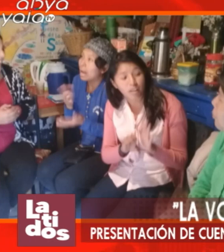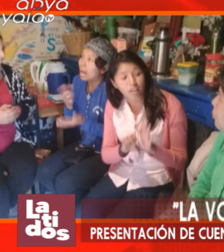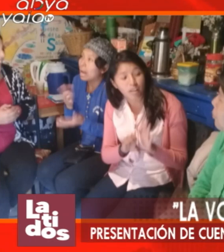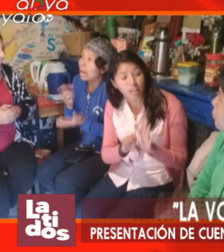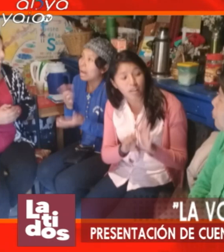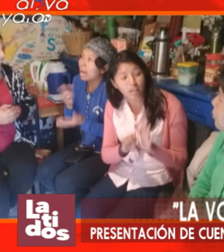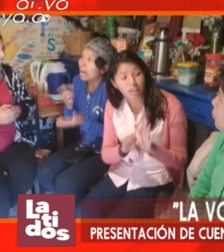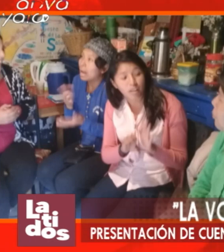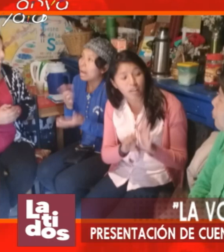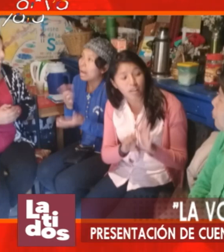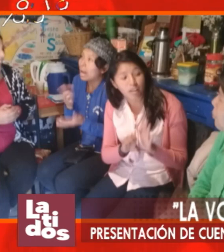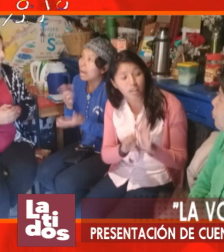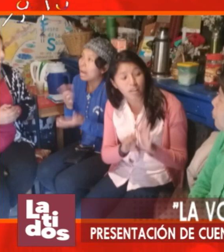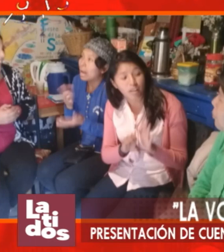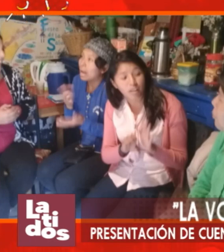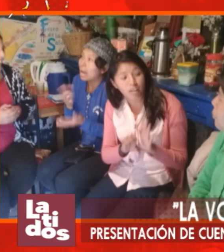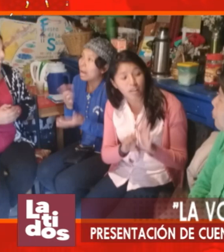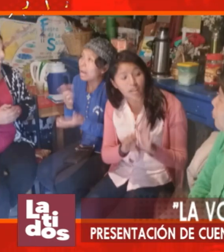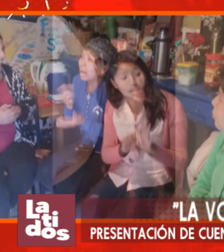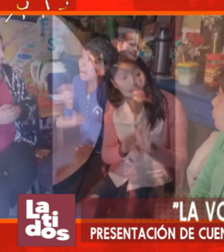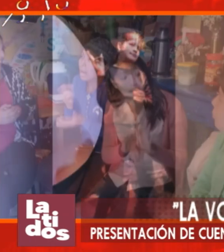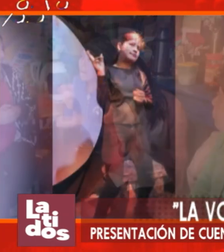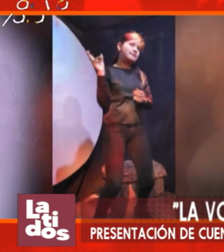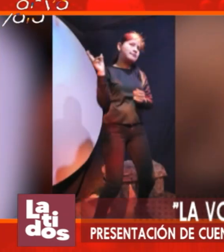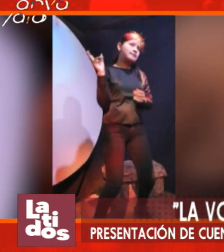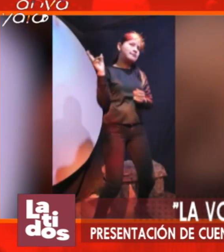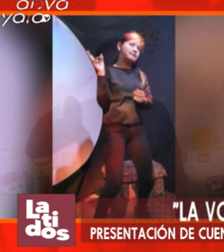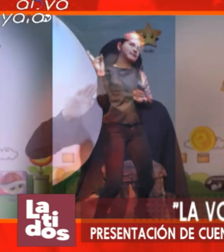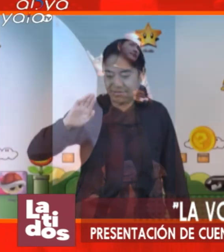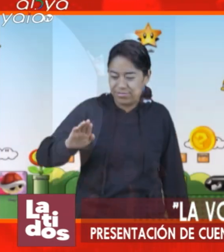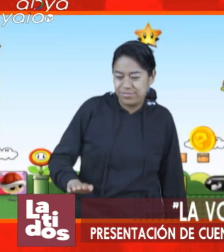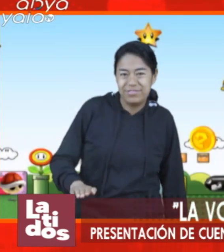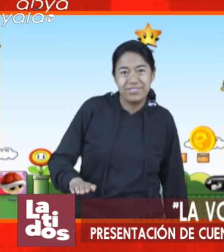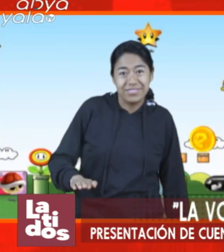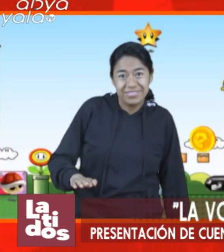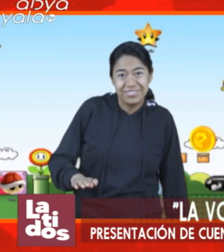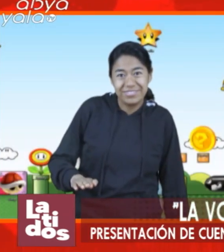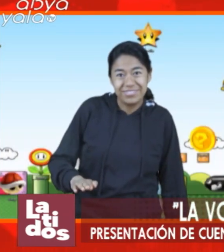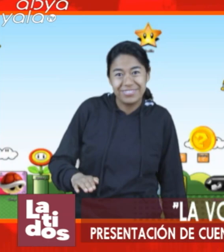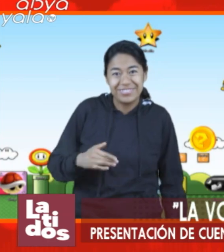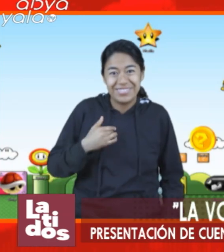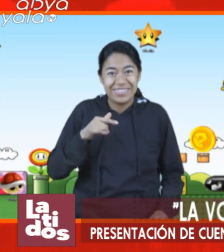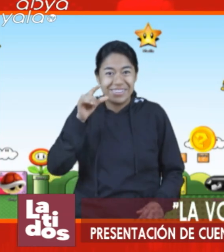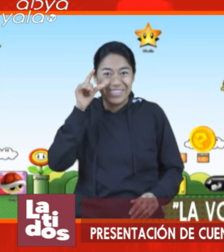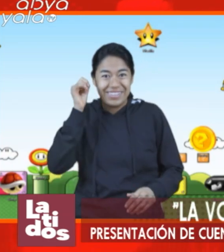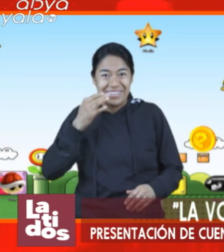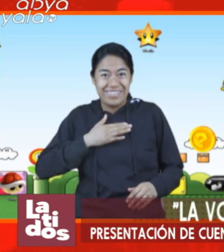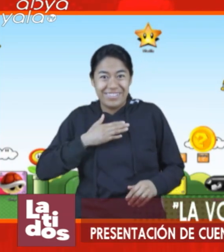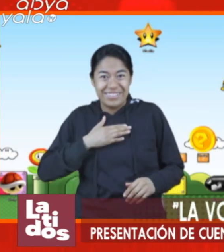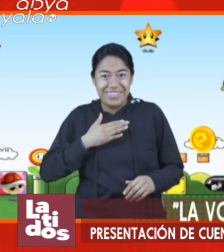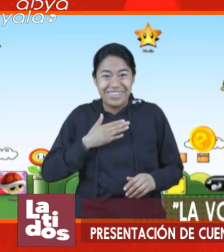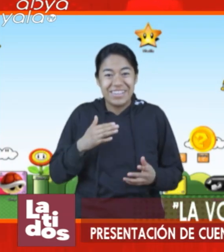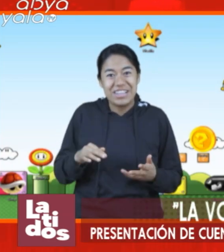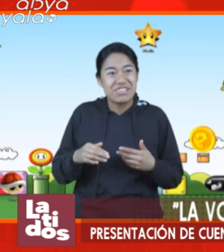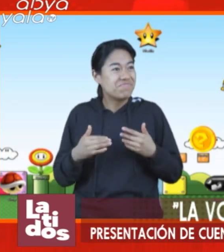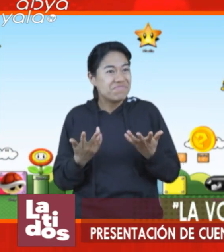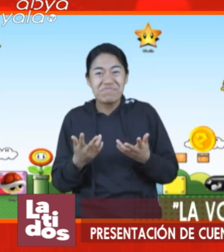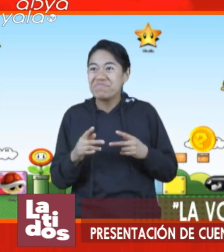todos, las discapacidades reducen, ¿no? En el caso de las comunidades sordas, son pues excluidas en todo lado porque no hay,